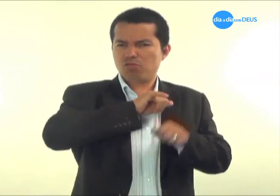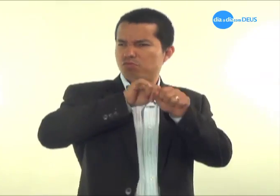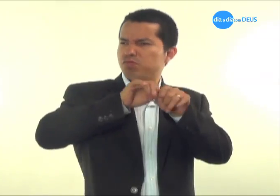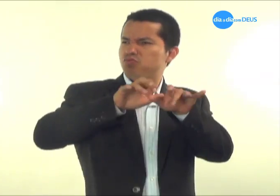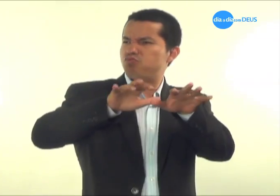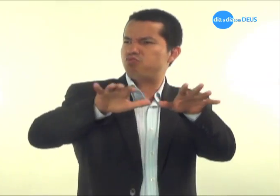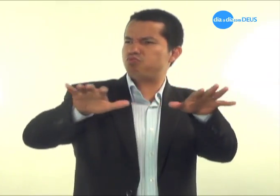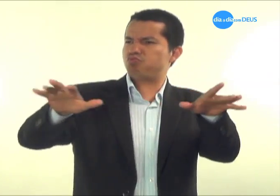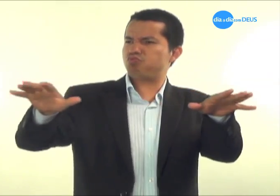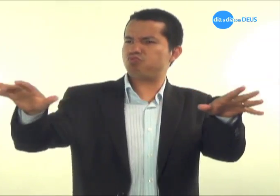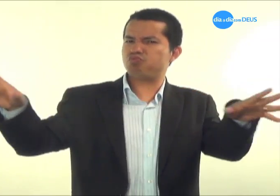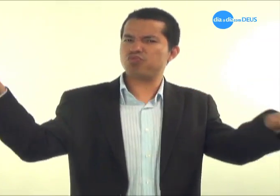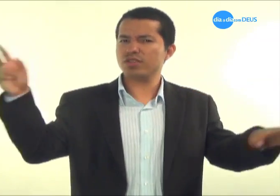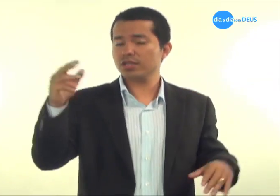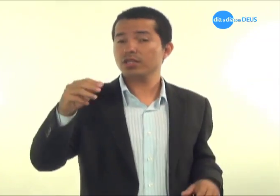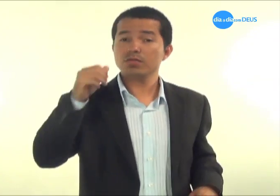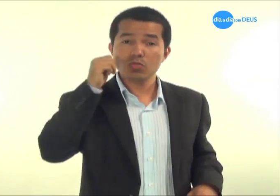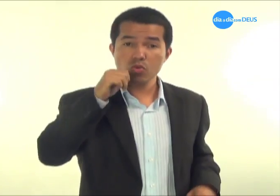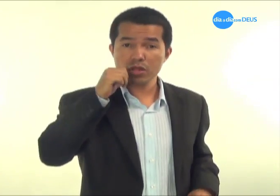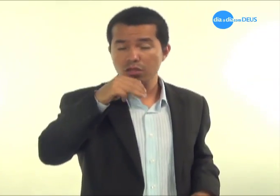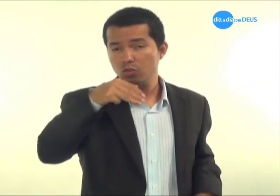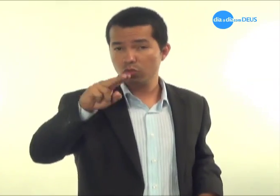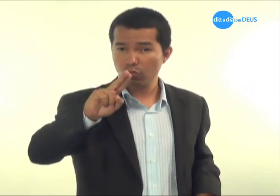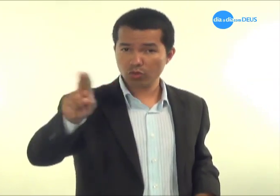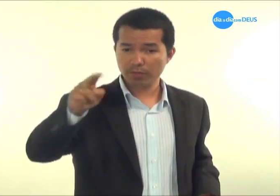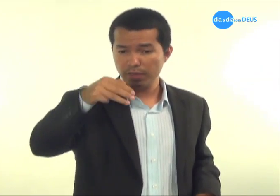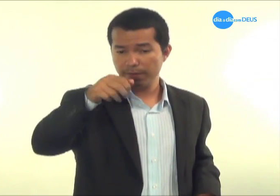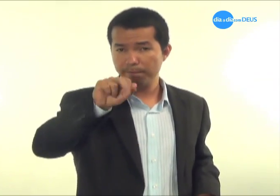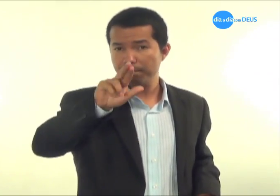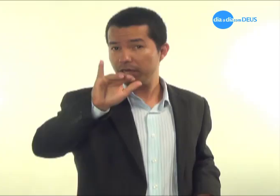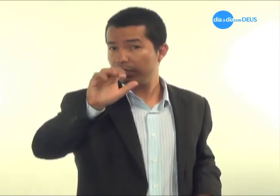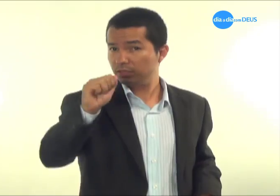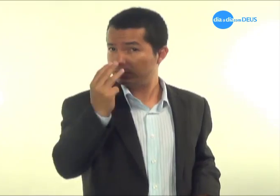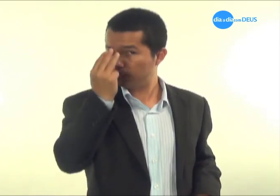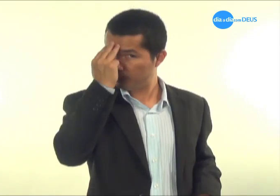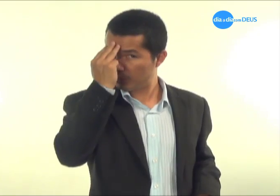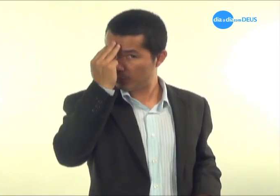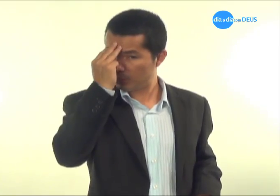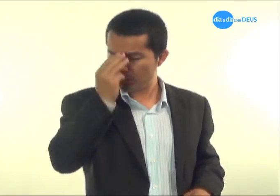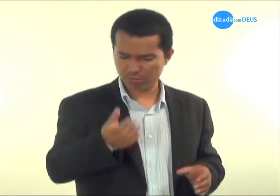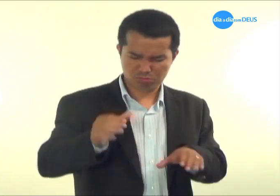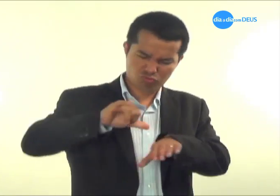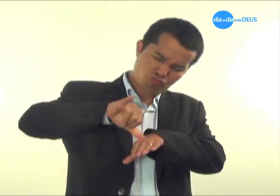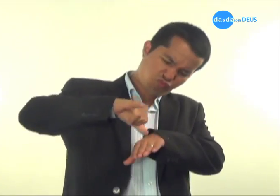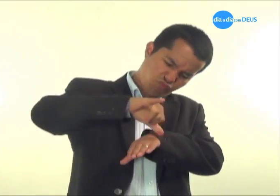seu irmão e mandado sair do túmulo depois de 4 dias de enterrado. Você já